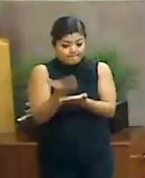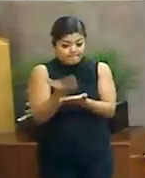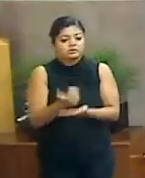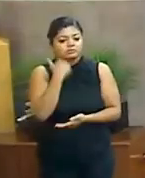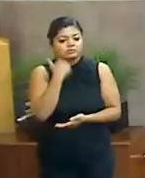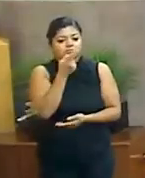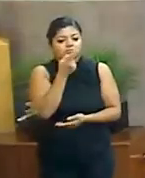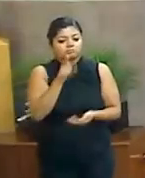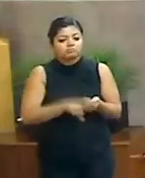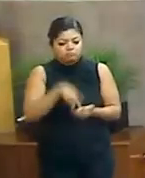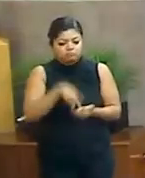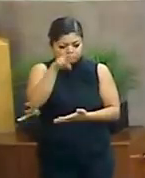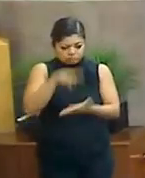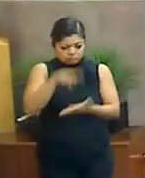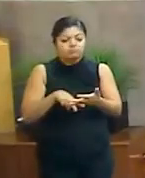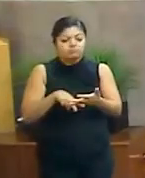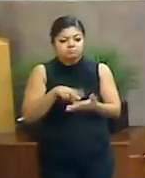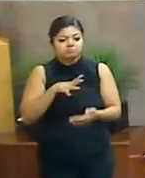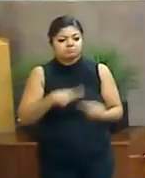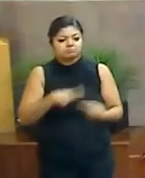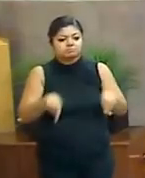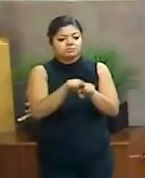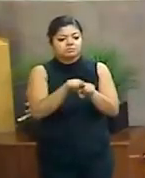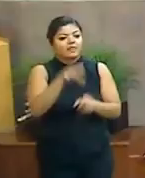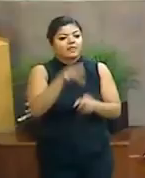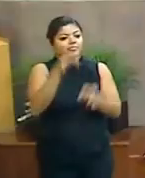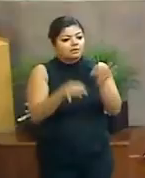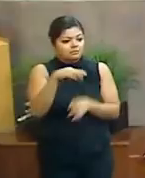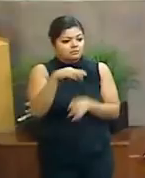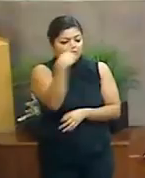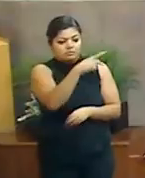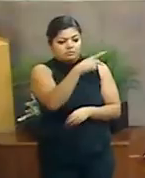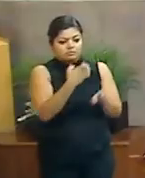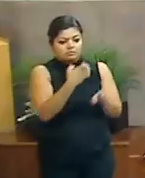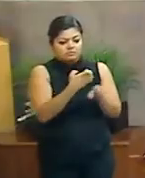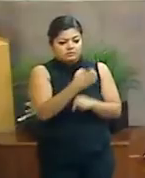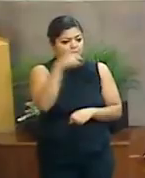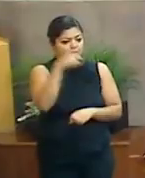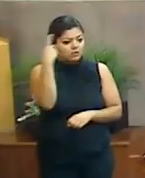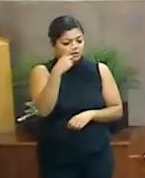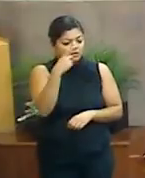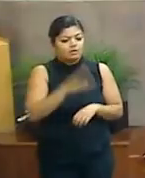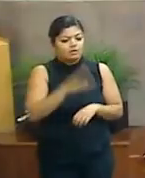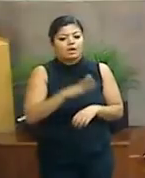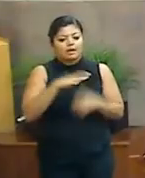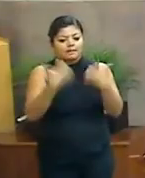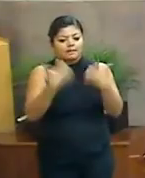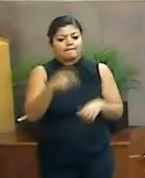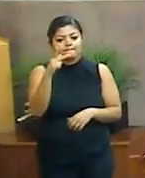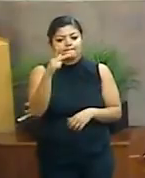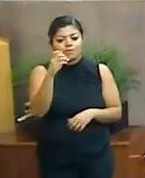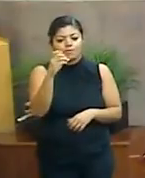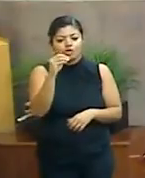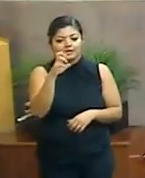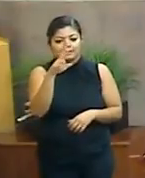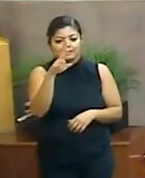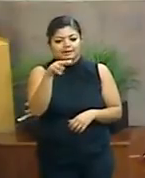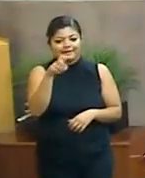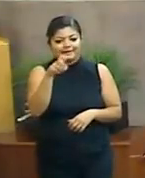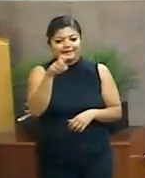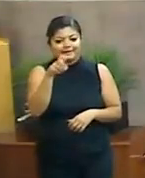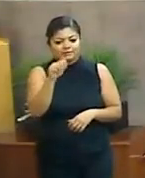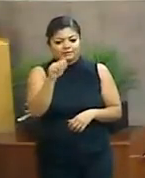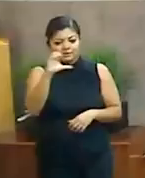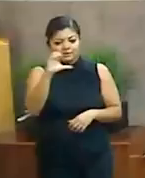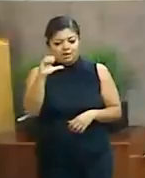coincide con el estudio analizado por el referido diálogo el sentido de que la empresa podernet el tsja rcb si cumplió con los requisitos